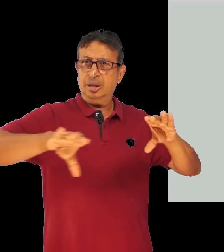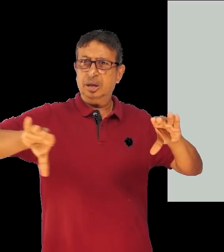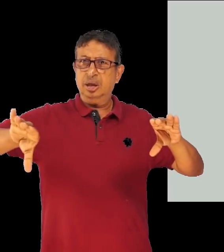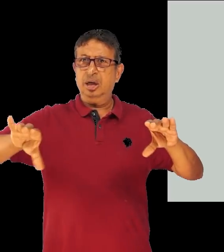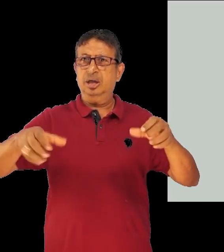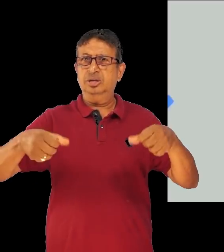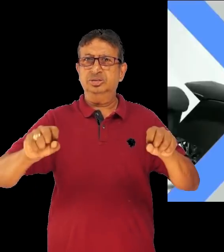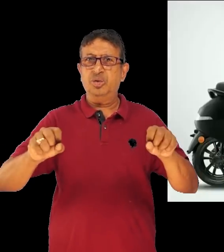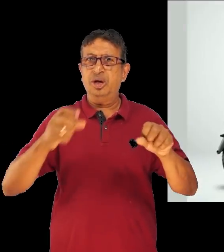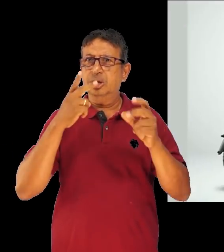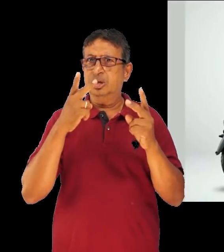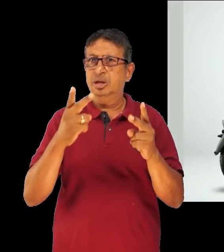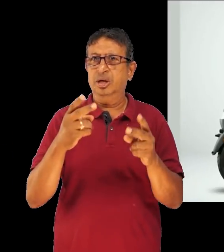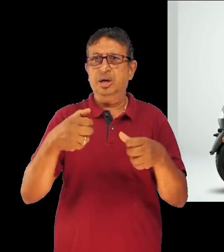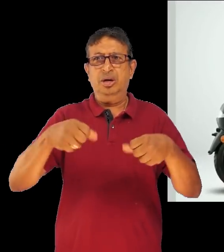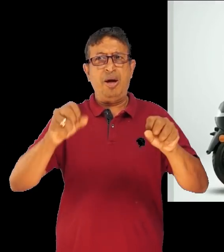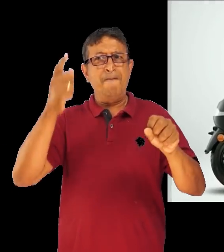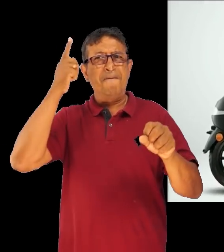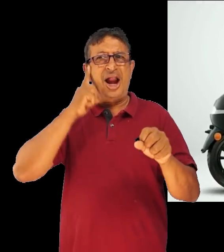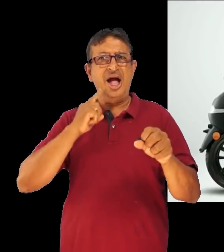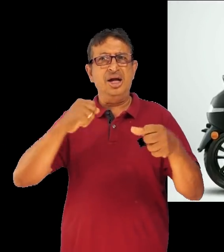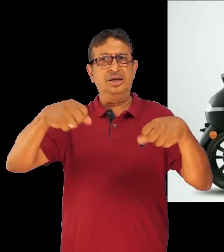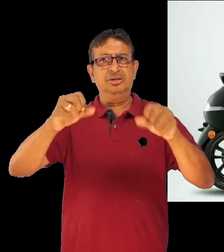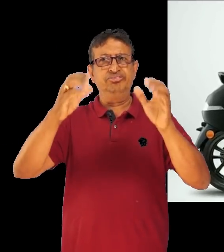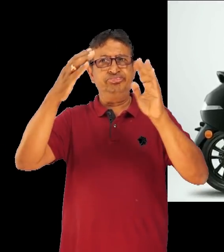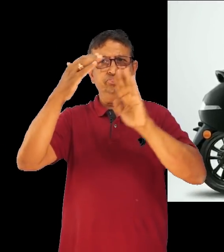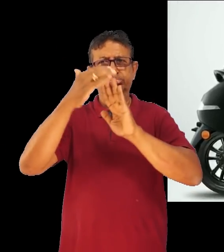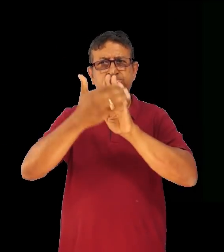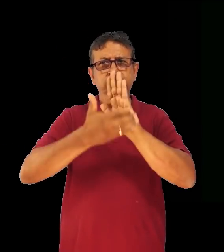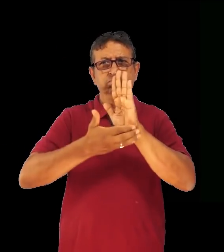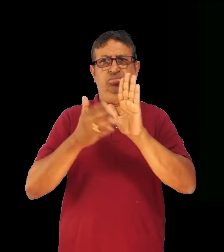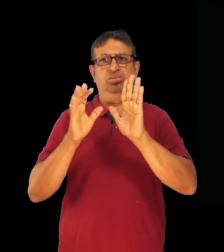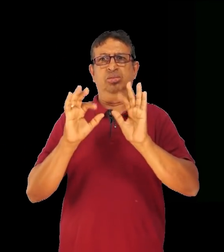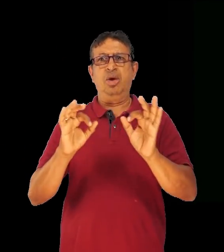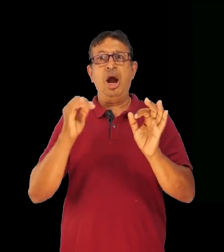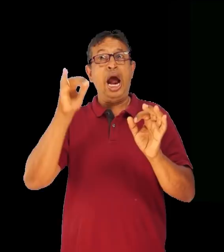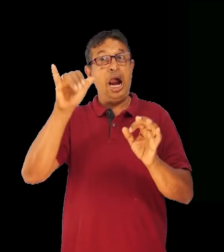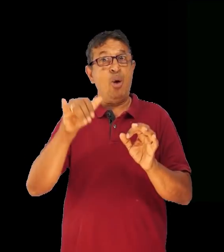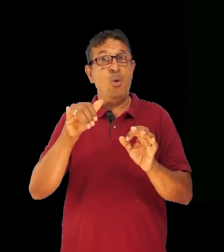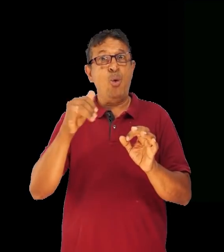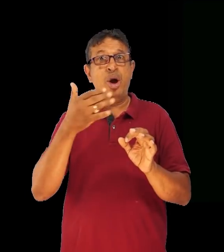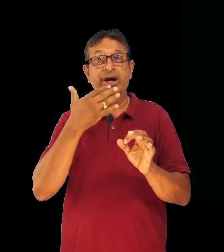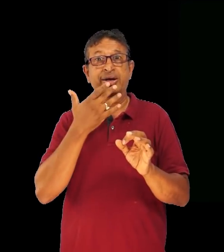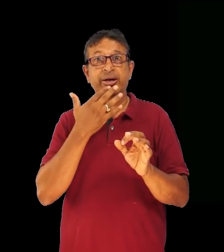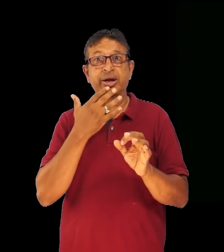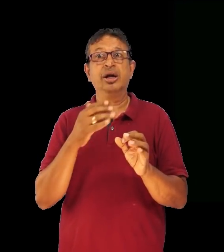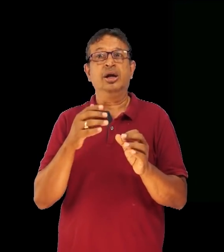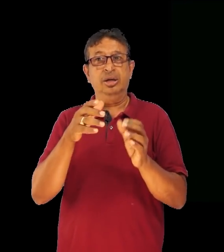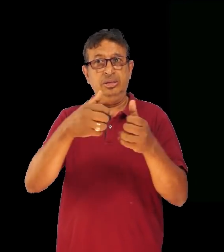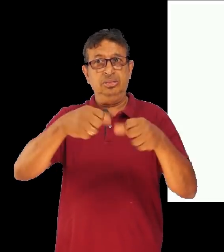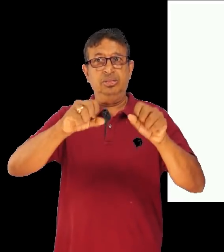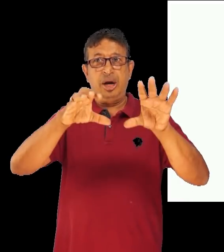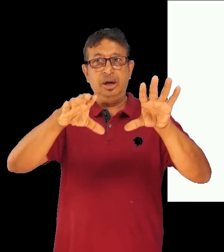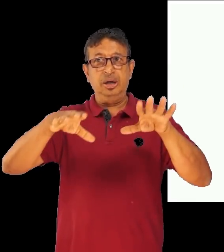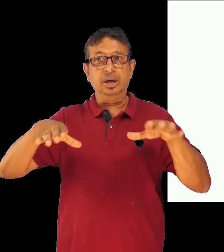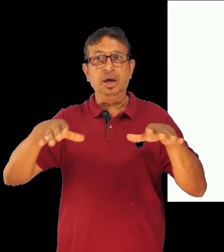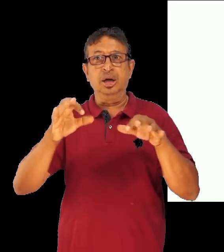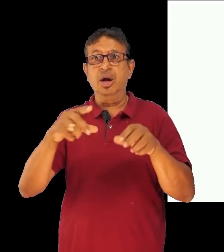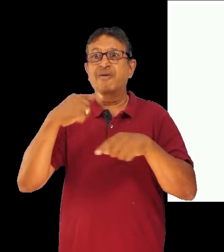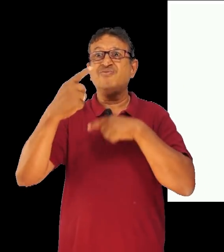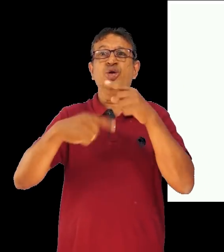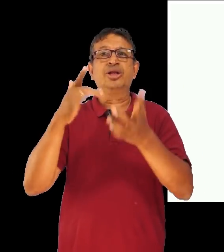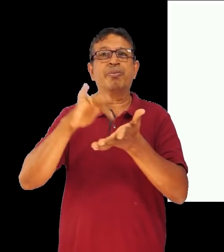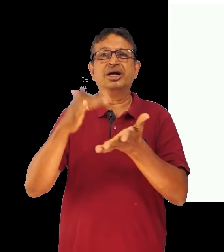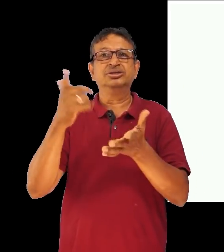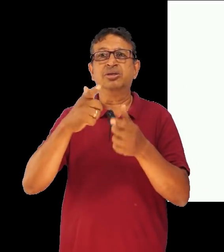ये जो स्कूटर्स है ये काफी ज्यादा फ्यूचरिस्टिक लुक के साथ एडवांस और हाईटेक प्लेटफॉर्म्स के साथ बनाई गई है। इसकी जो फैक्ट्री है जहाँ पर इस तरह के स्कूटर्स